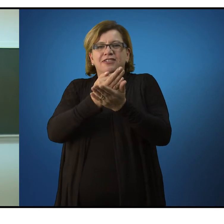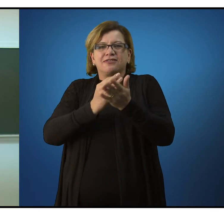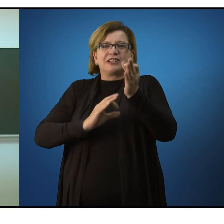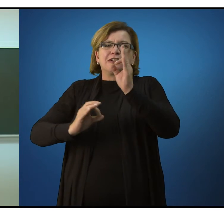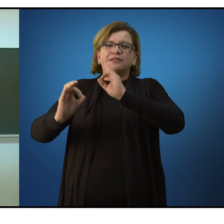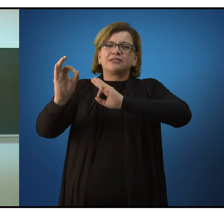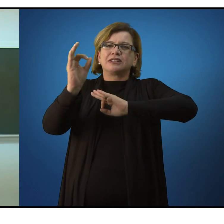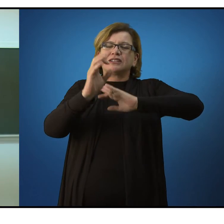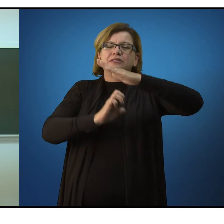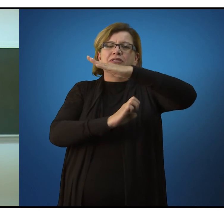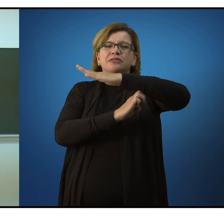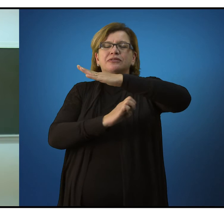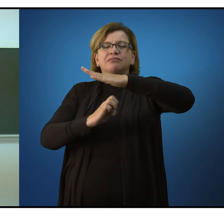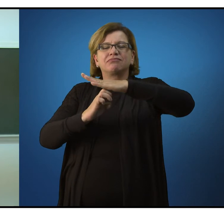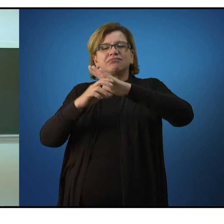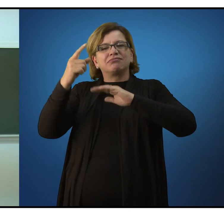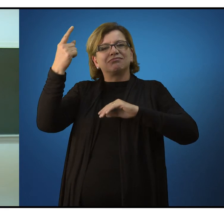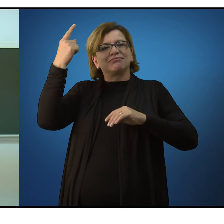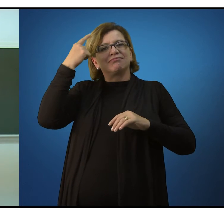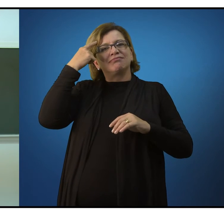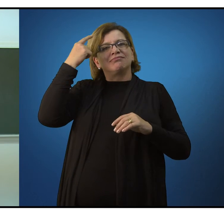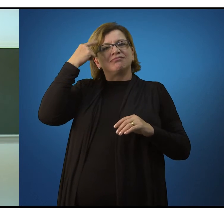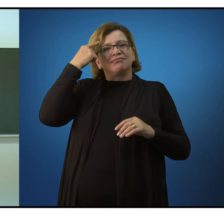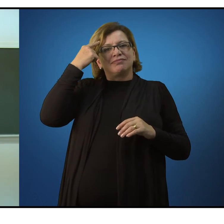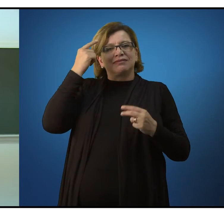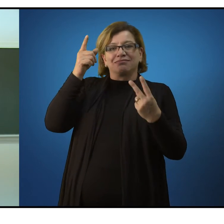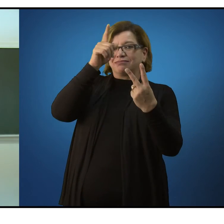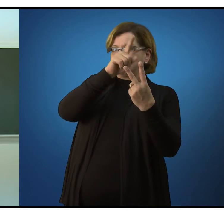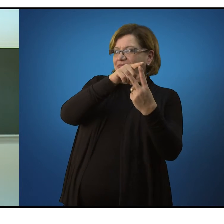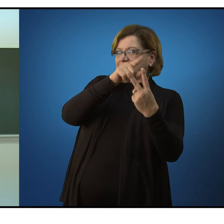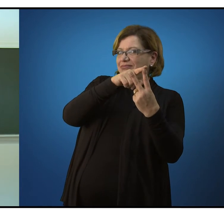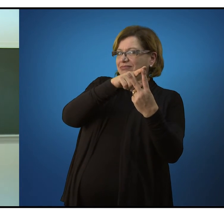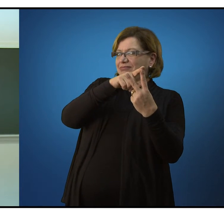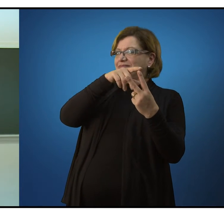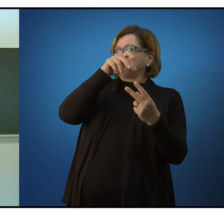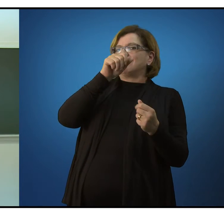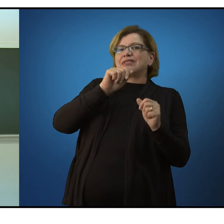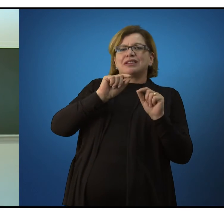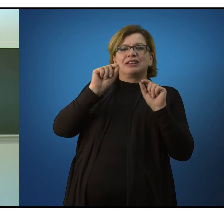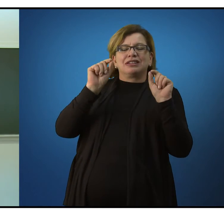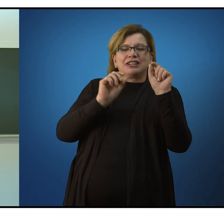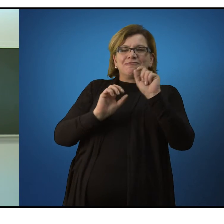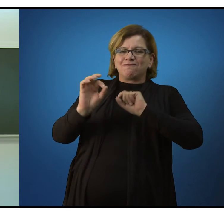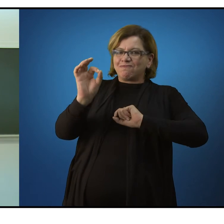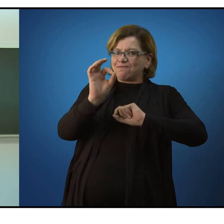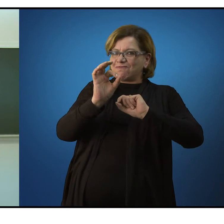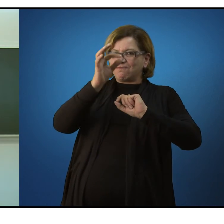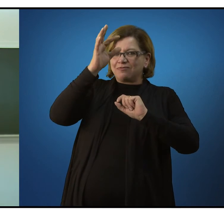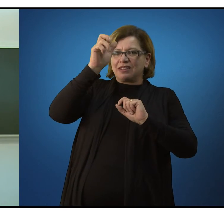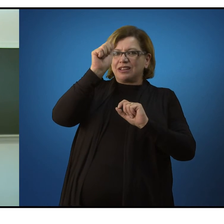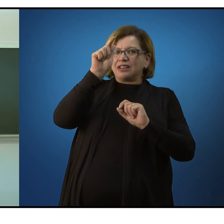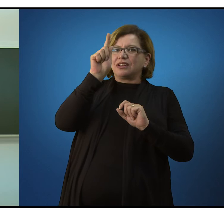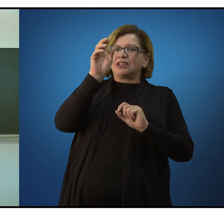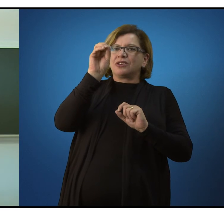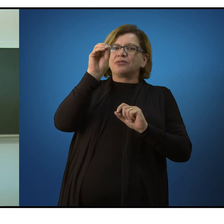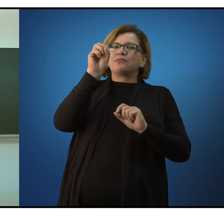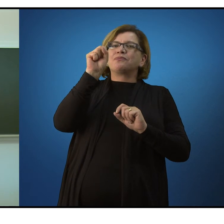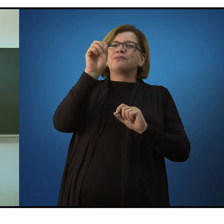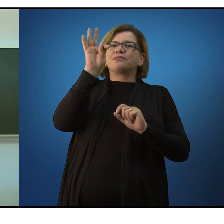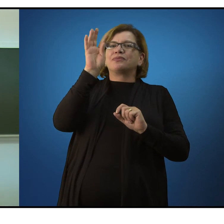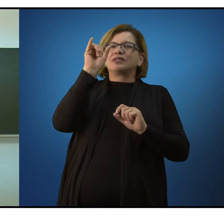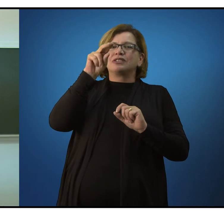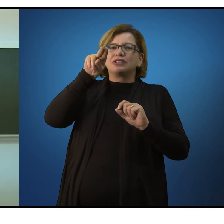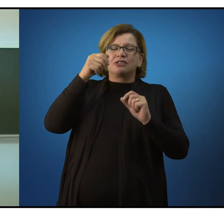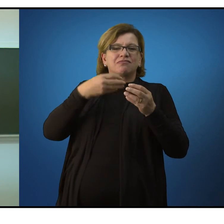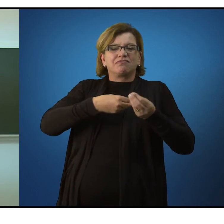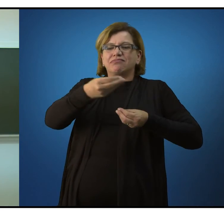uma estrutura racional. Aqui, na patrística, o Santo Agostinho vai praticamente levar os